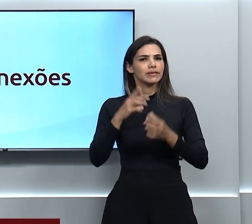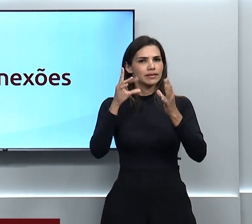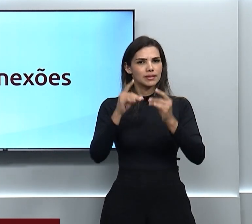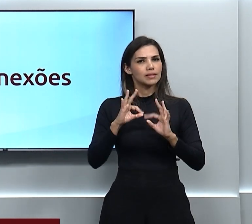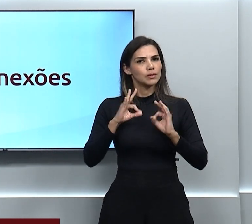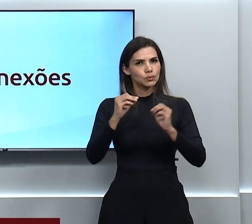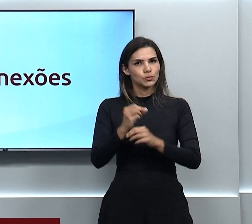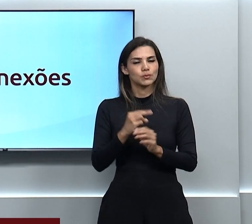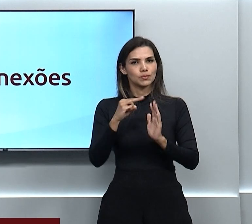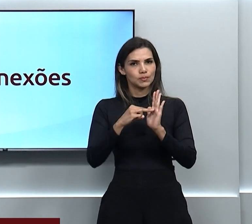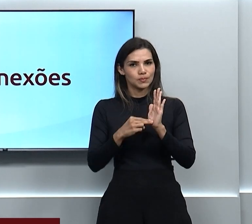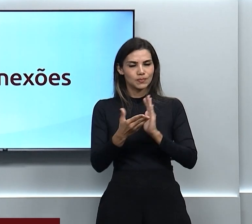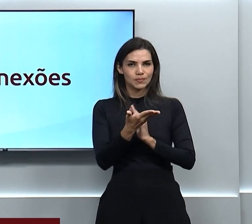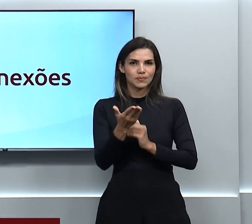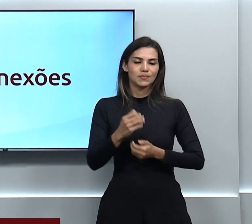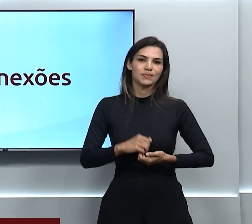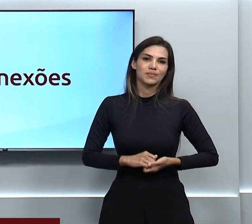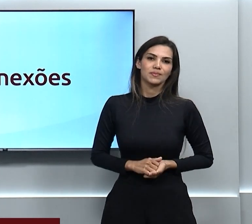acessounico.mec.gov.br.